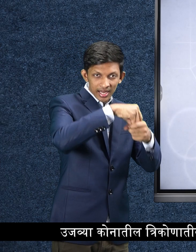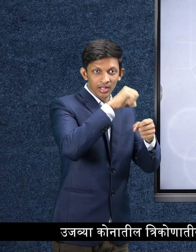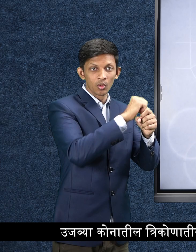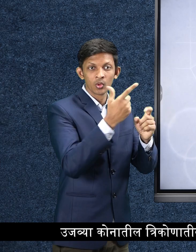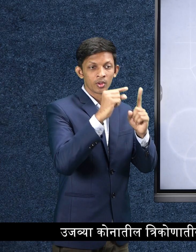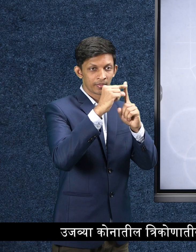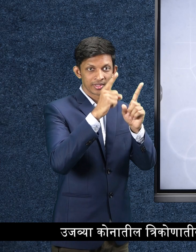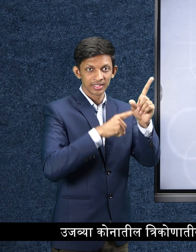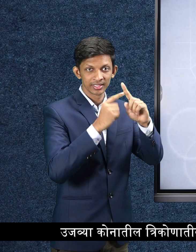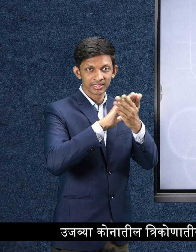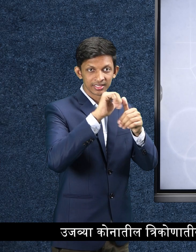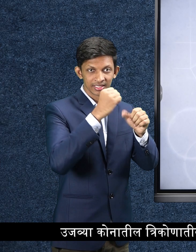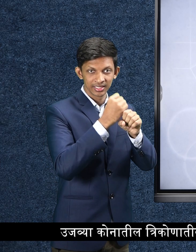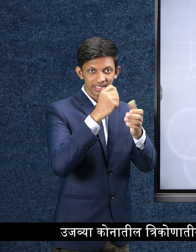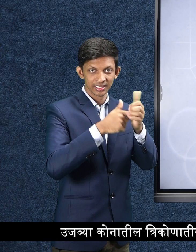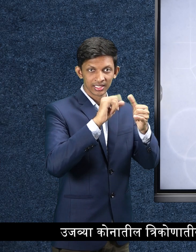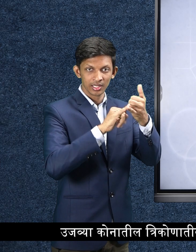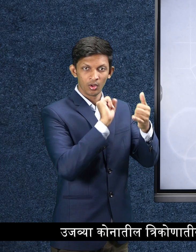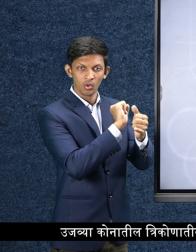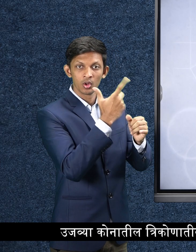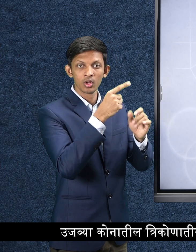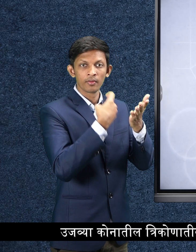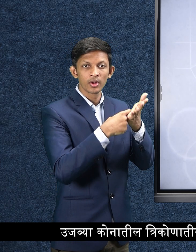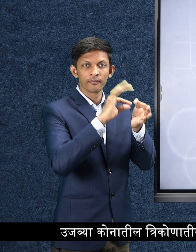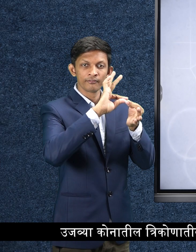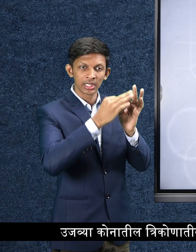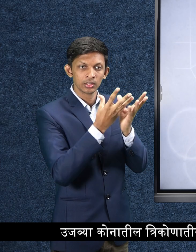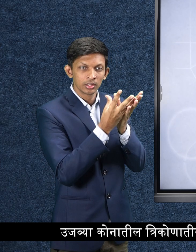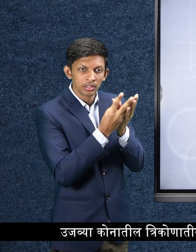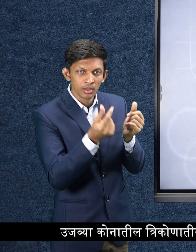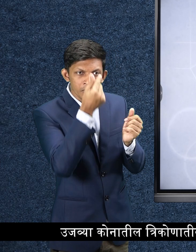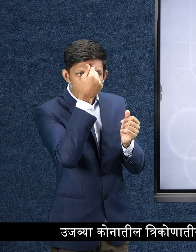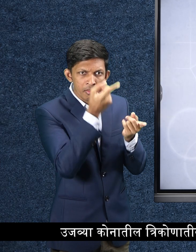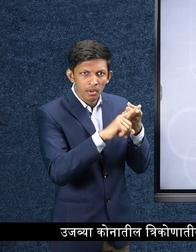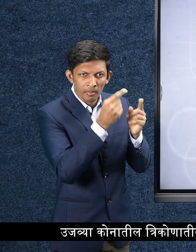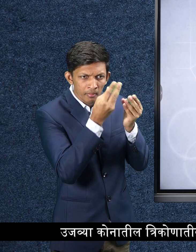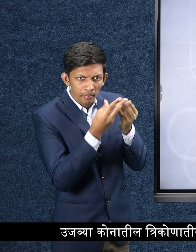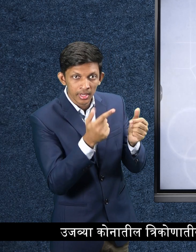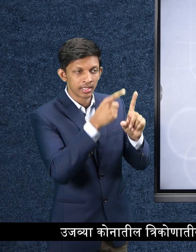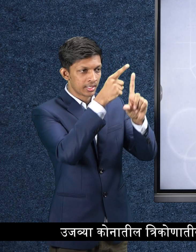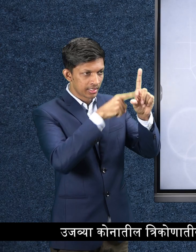उजव्या कोनातील त्रिकोणातील समस्या सोडवण्यासाठी पायथागोरस प्रमेय लागू करा.